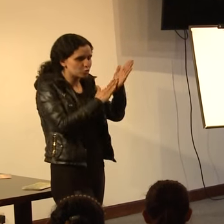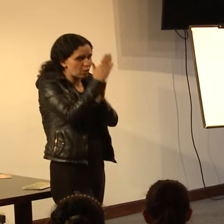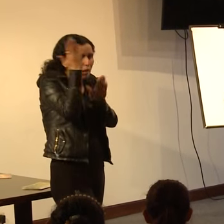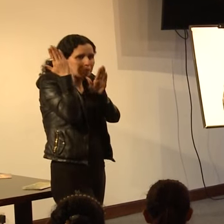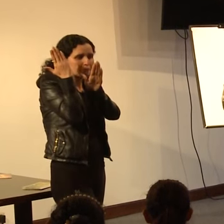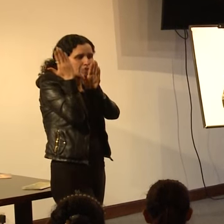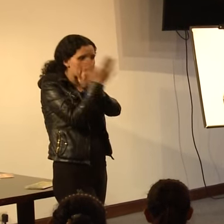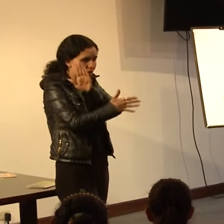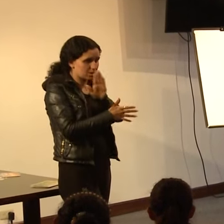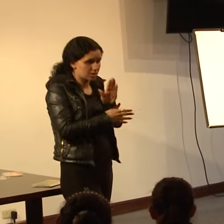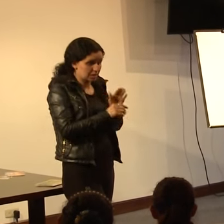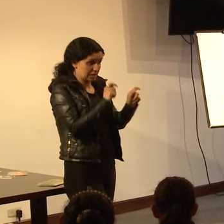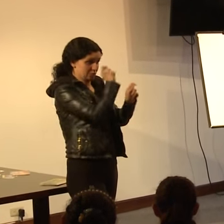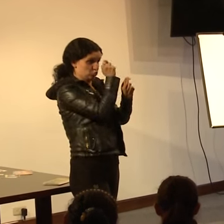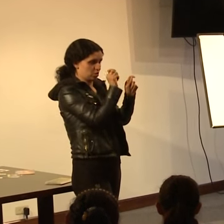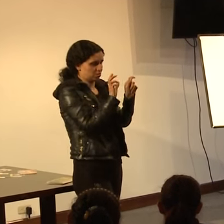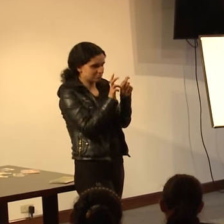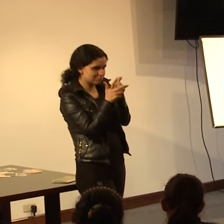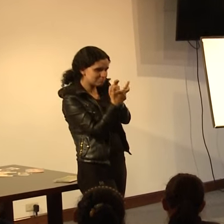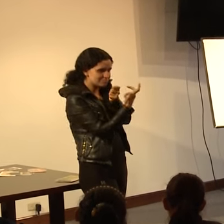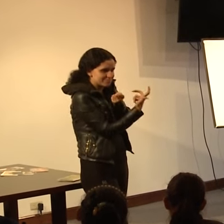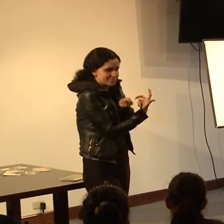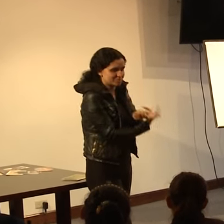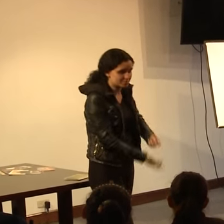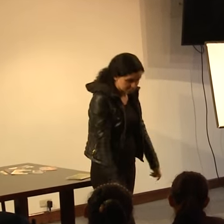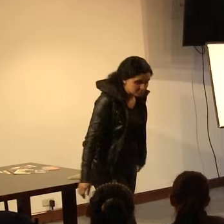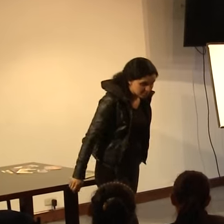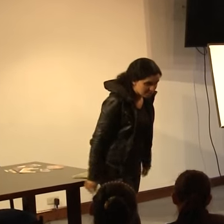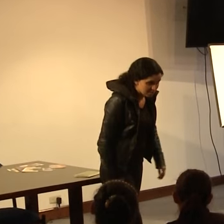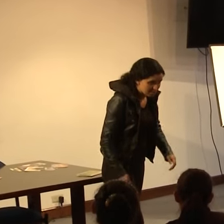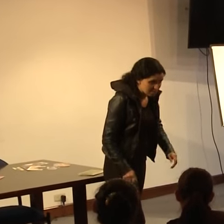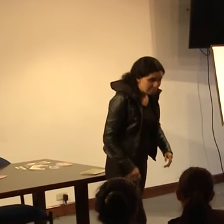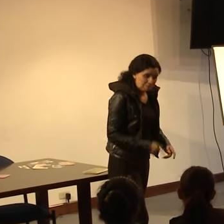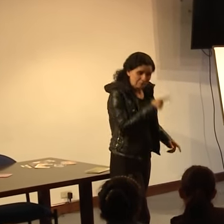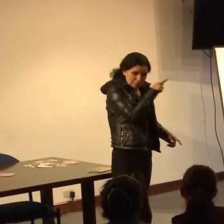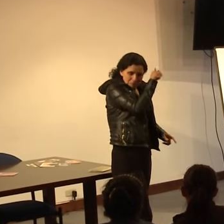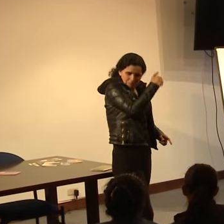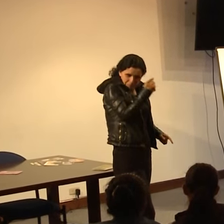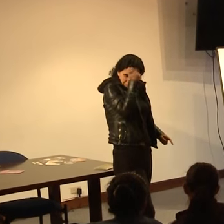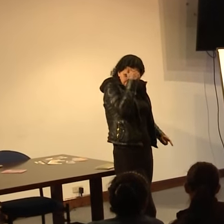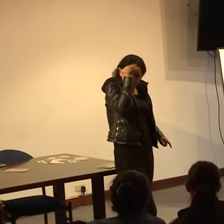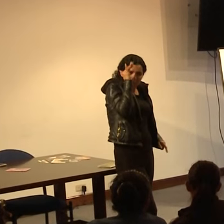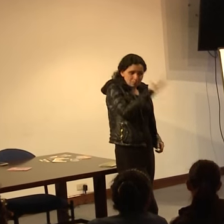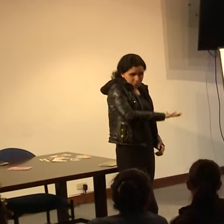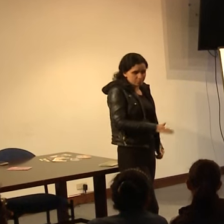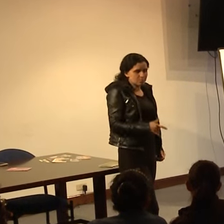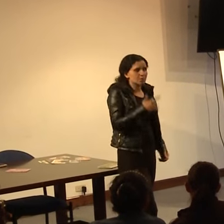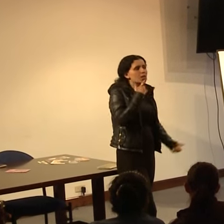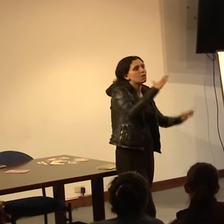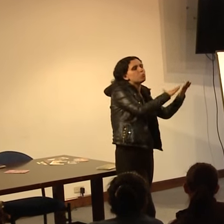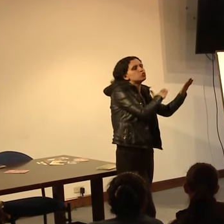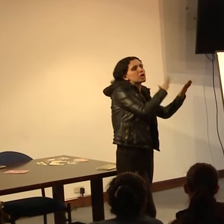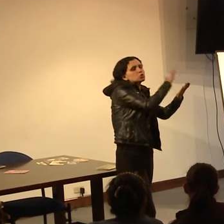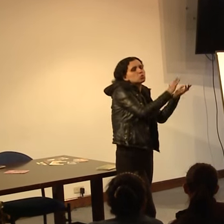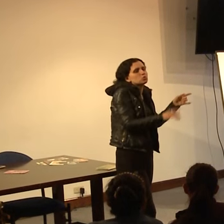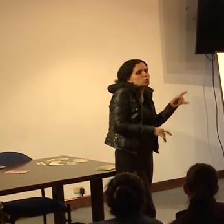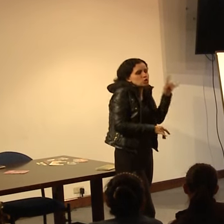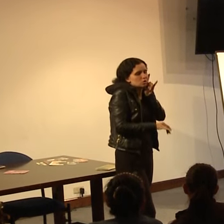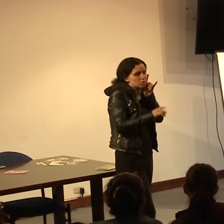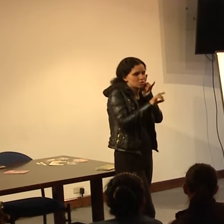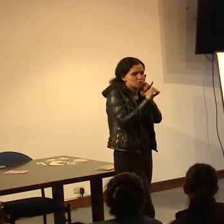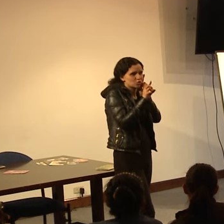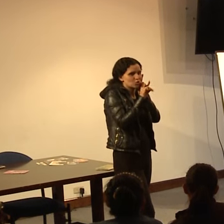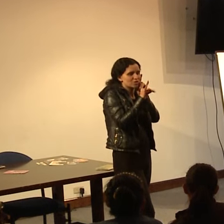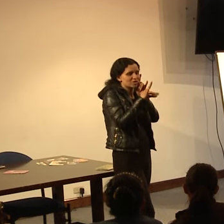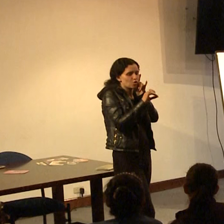escultura. Entonces, eso es lo que hace que, por ejemplo, en ese tipo de expresiones sea lo que es. Así como uno diría que en la música es el sonido, por ejemplo. O